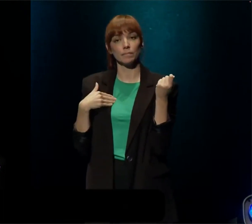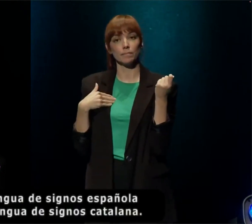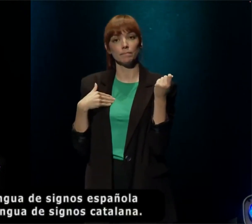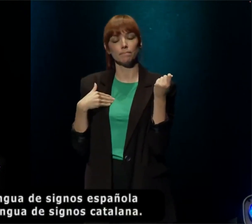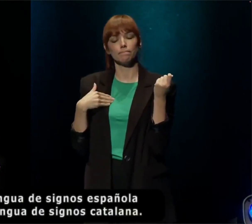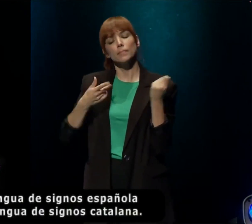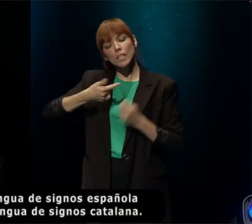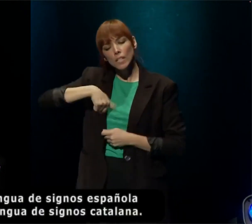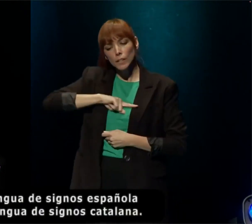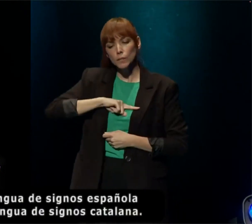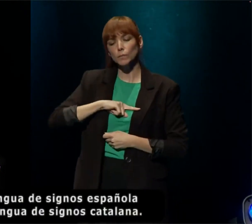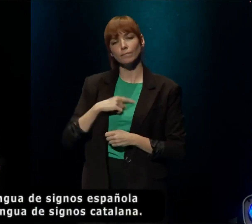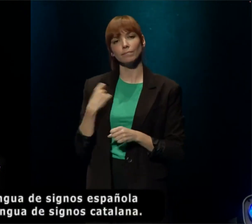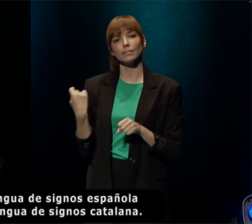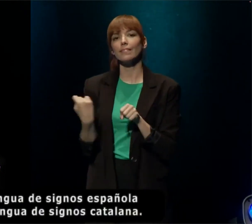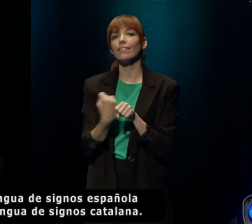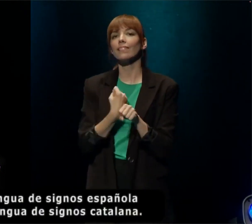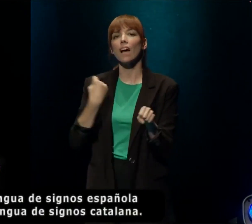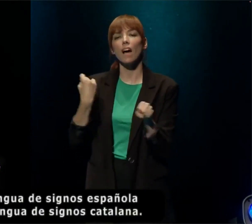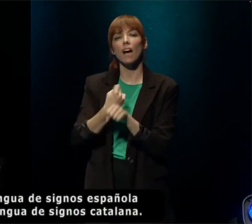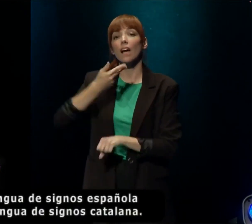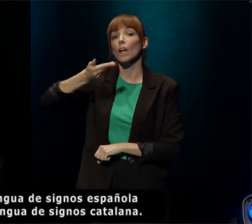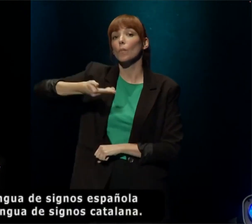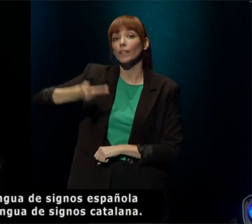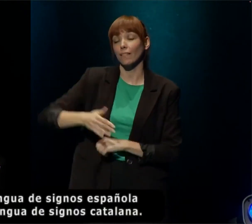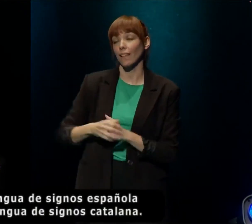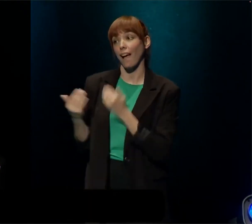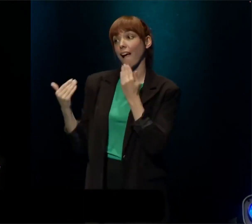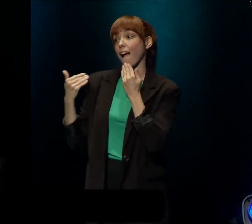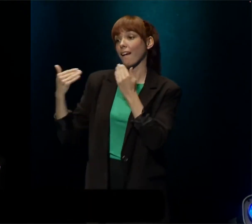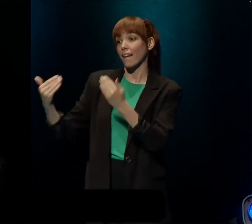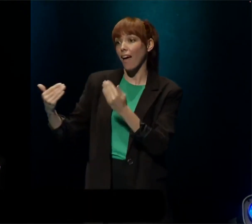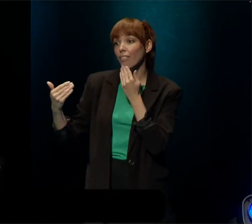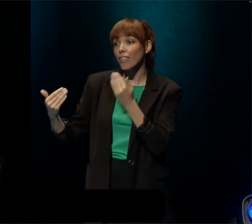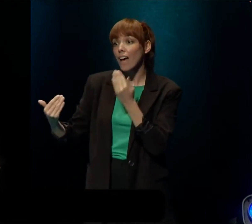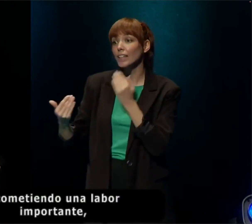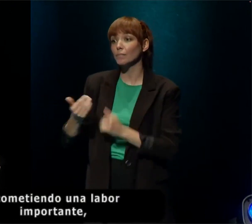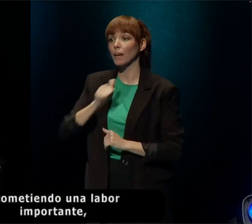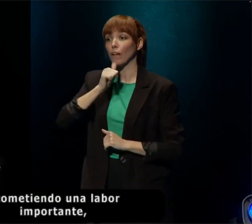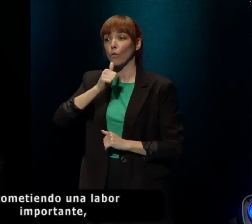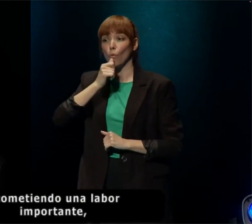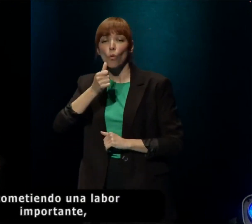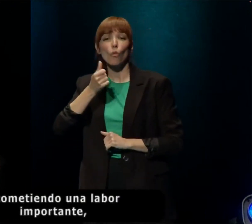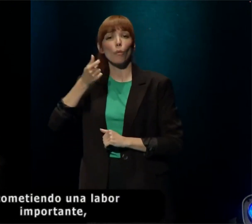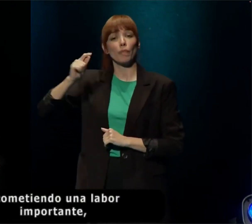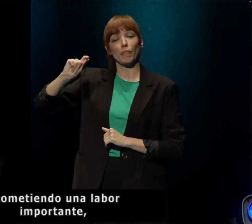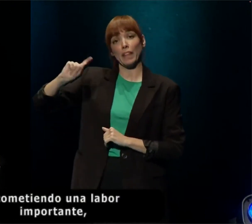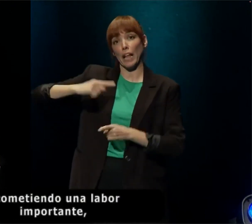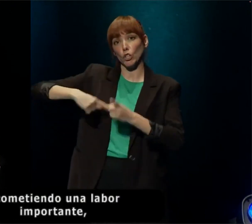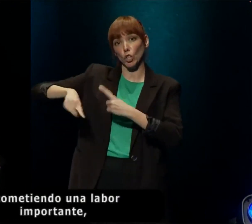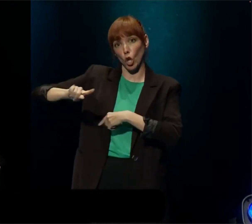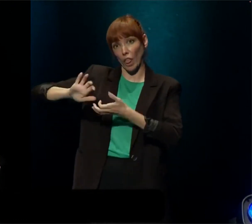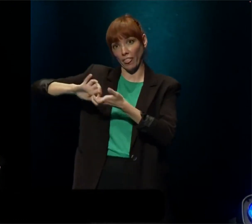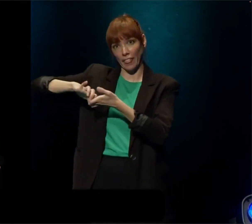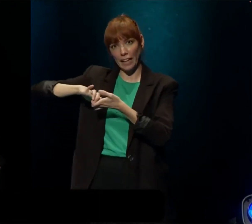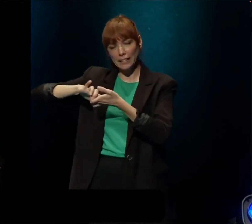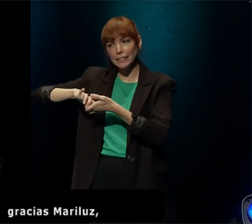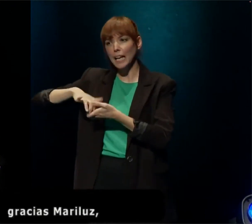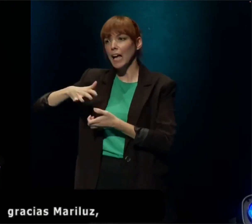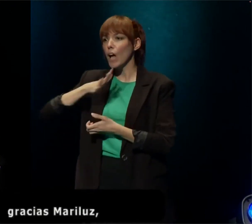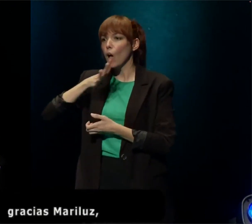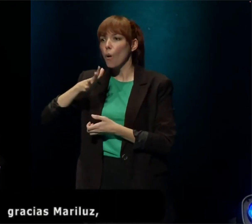acometiendo una labor importante, y gracias, Mariluz, a la directora del CENELSE, el corpus de la lengua de